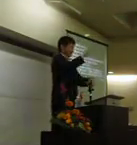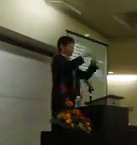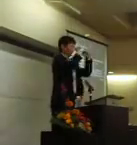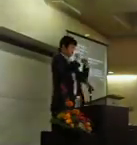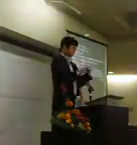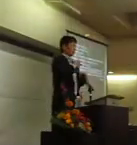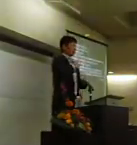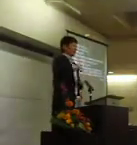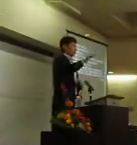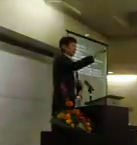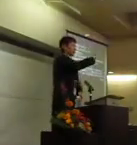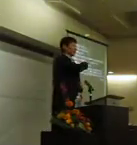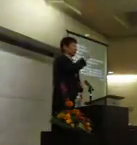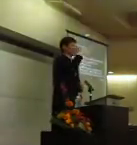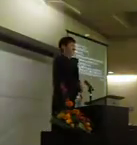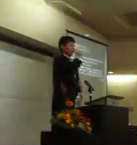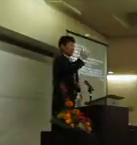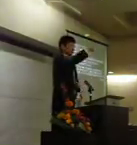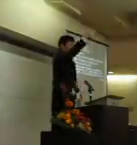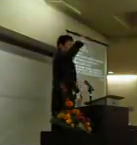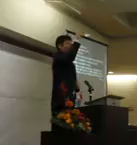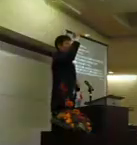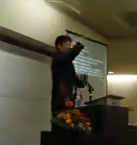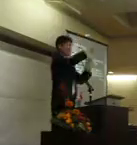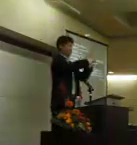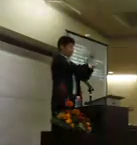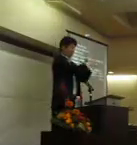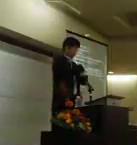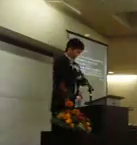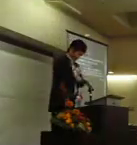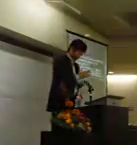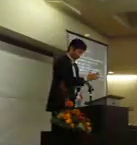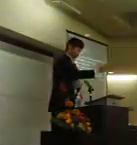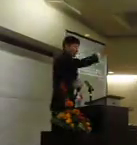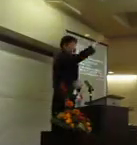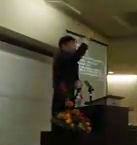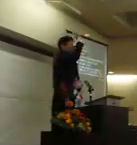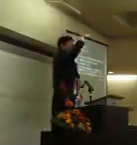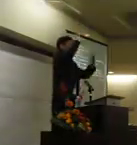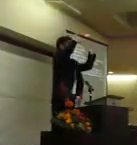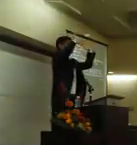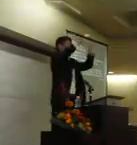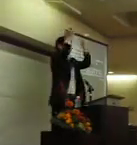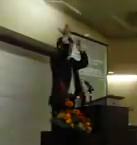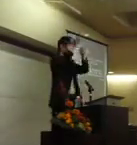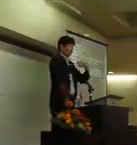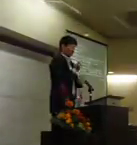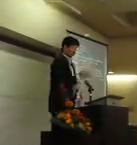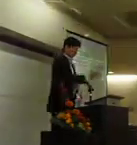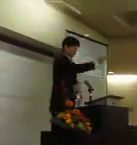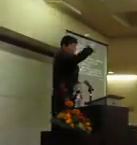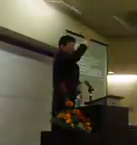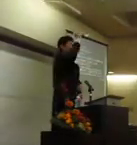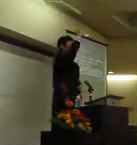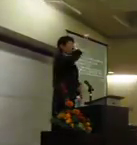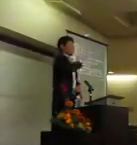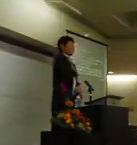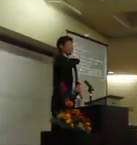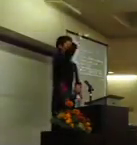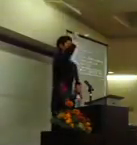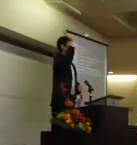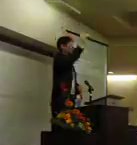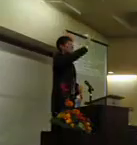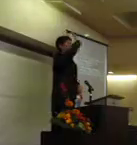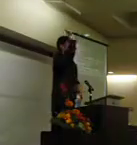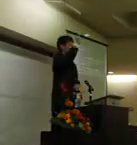う。天にいます私たちの父よ、皆が与えられますように、御国が来ますように、